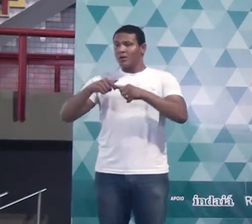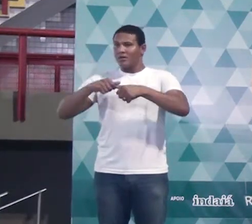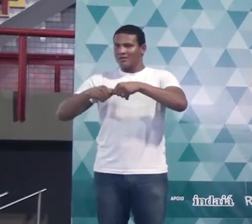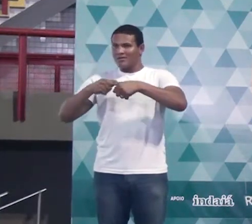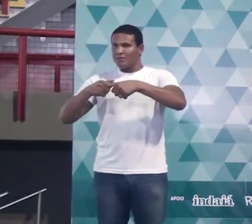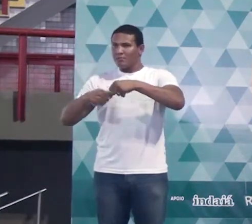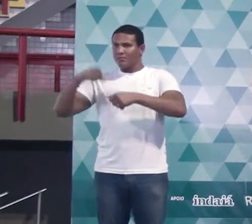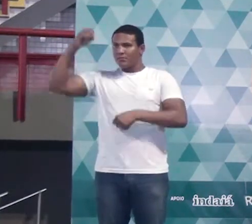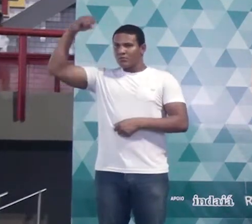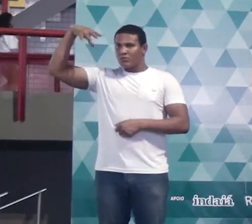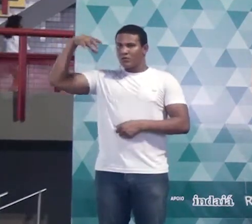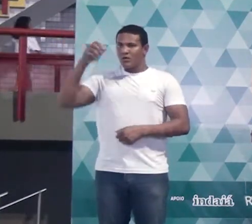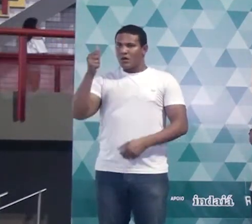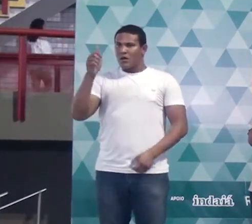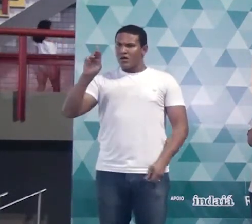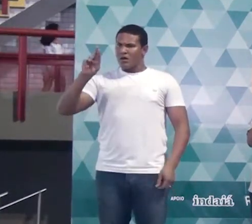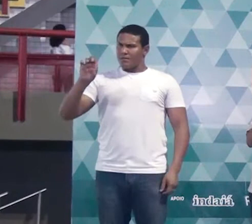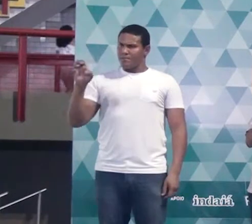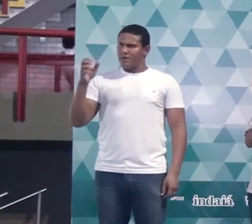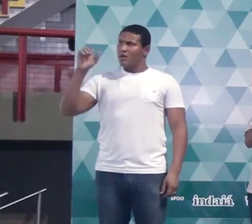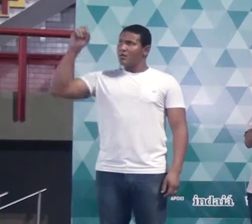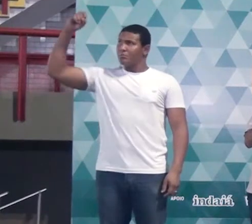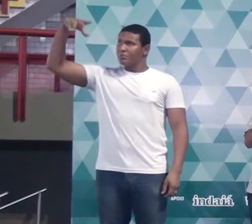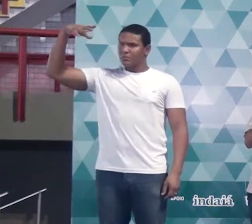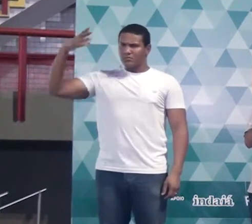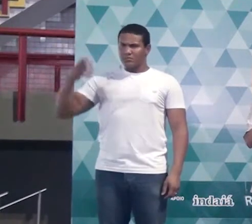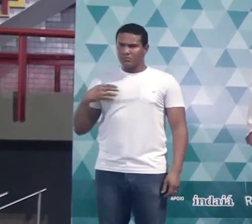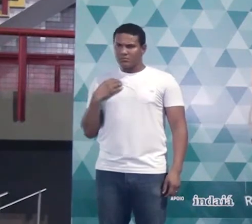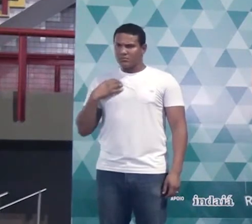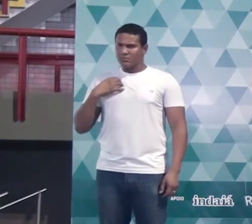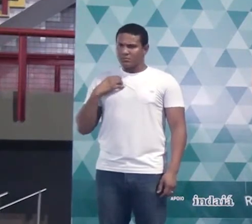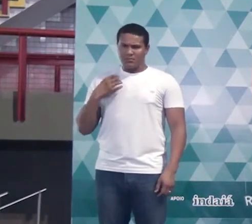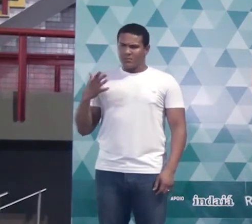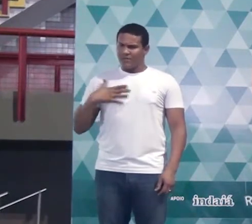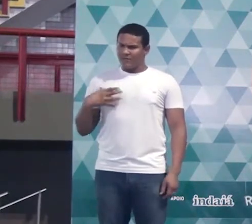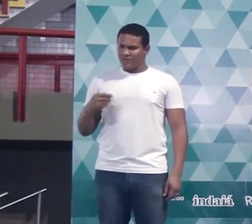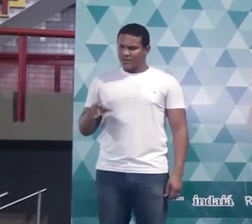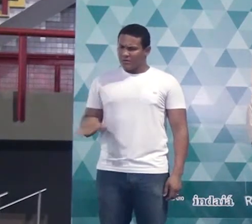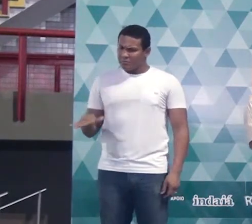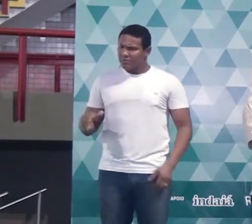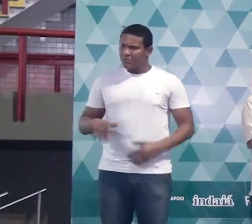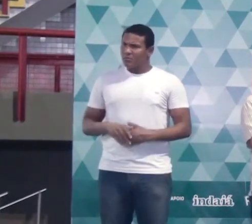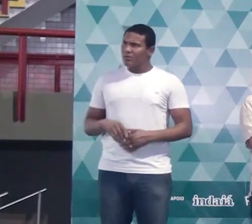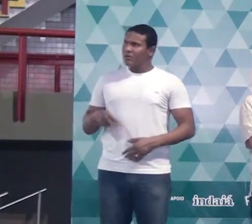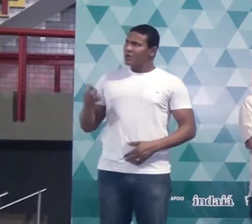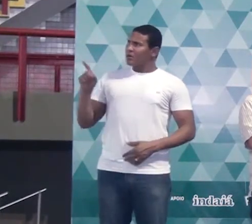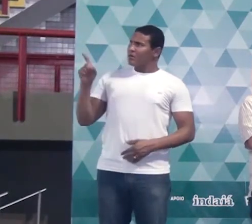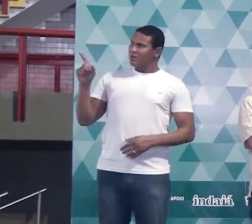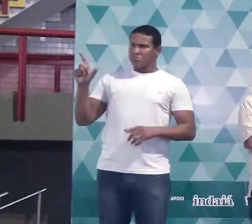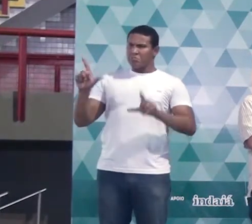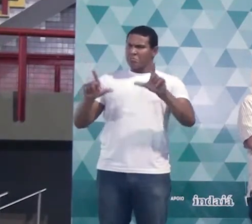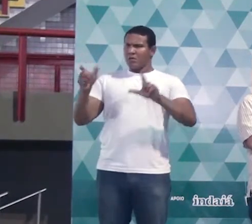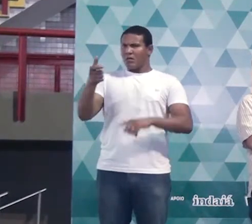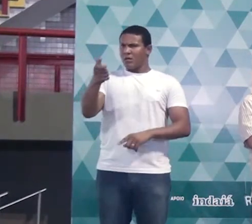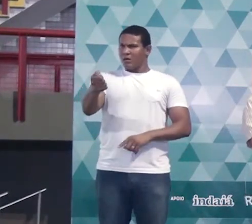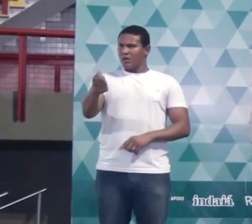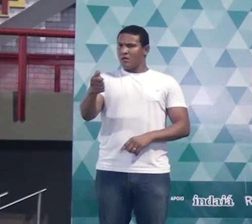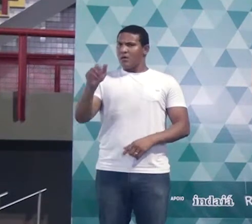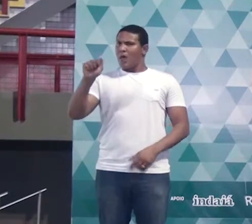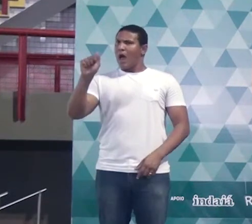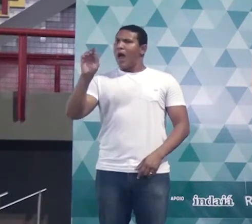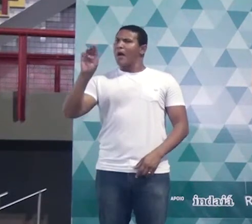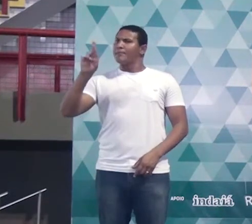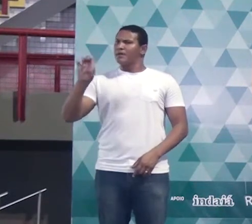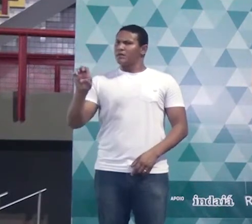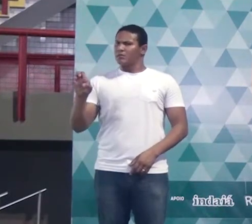era pequenininho, ele estranhava quando a mãe dele falava, João, abre a televisão. Aí